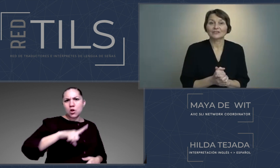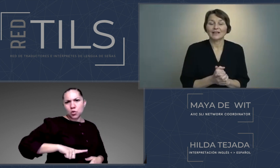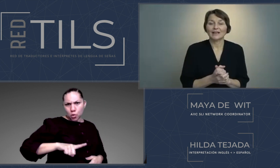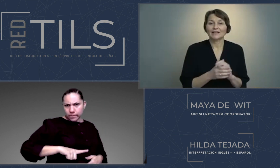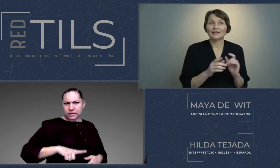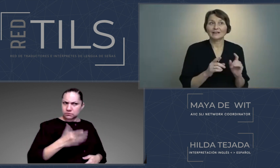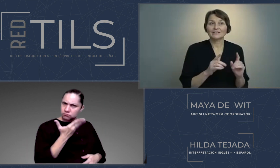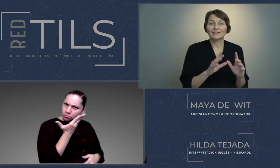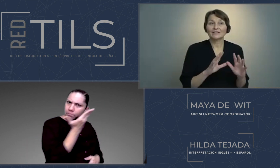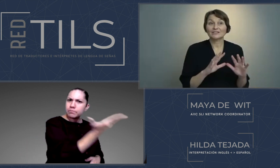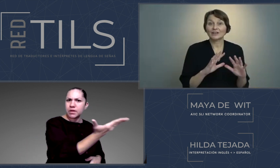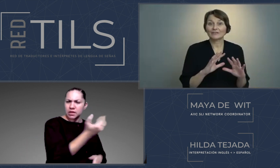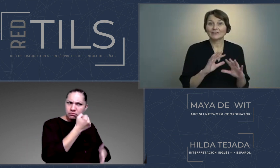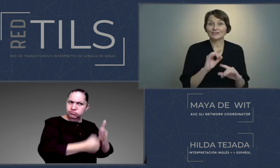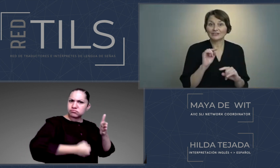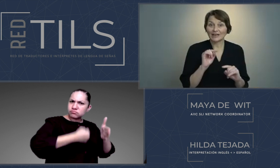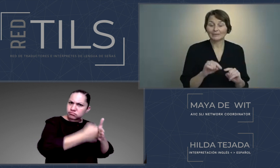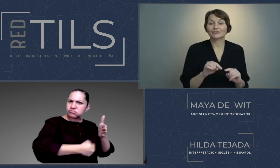asegurarnos de tener